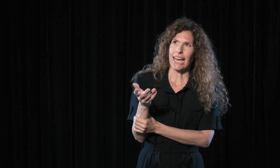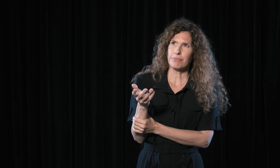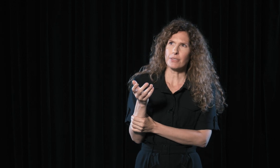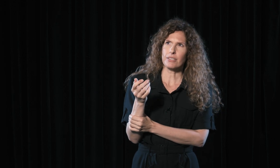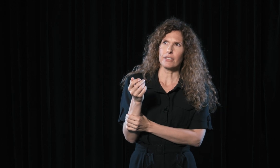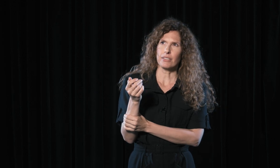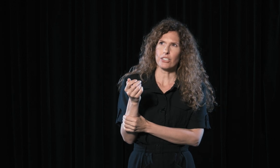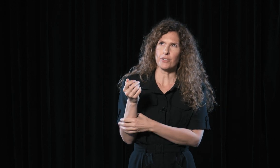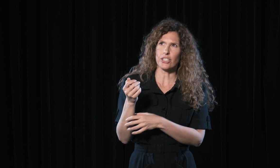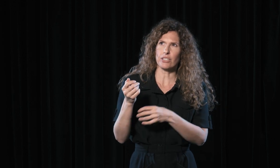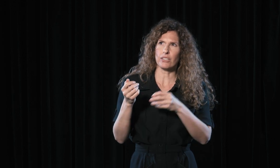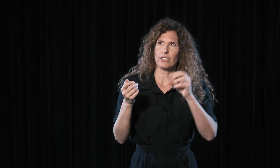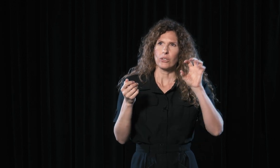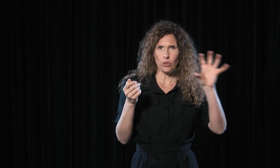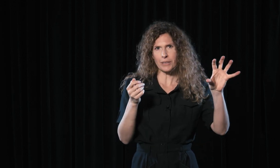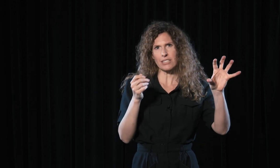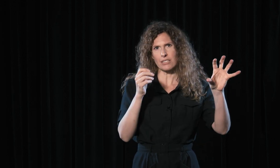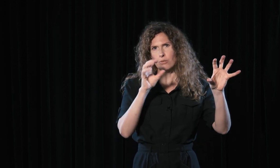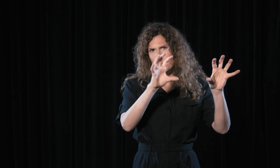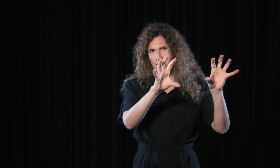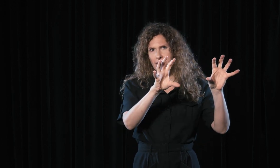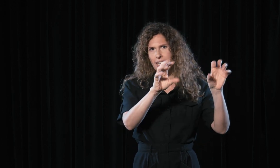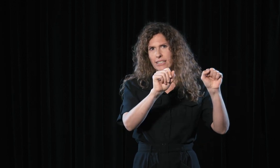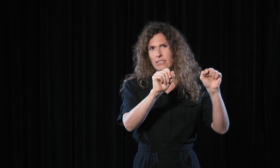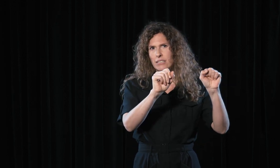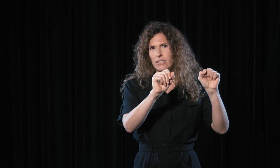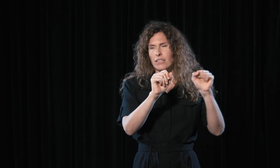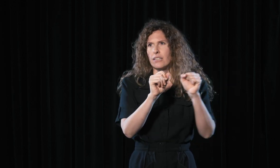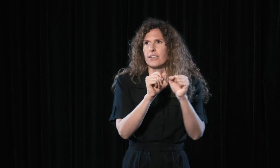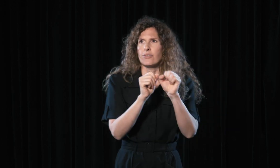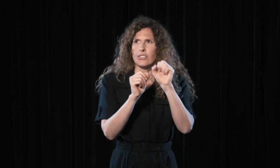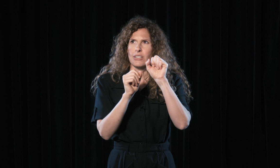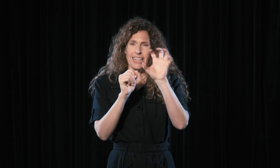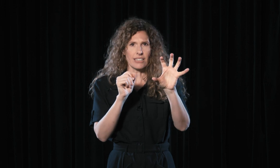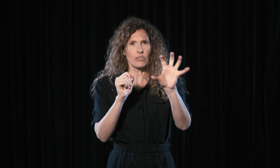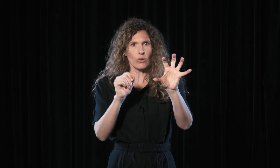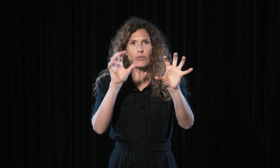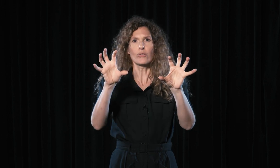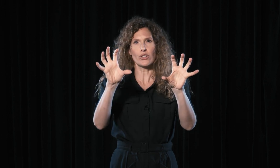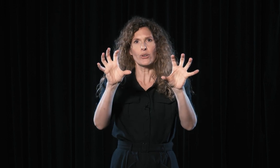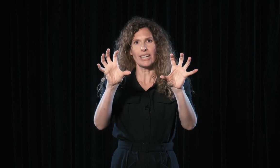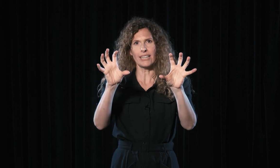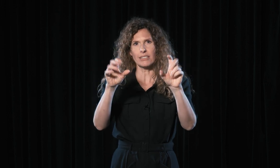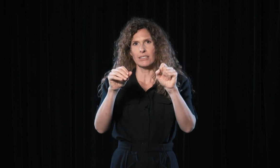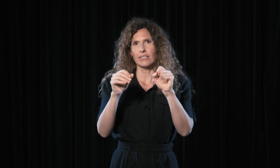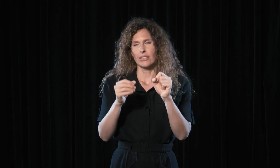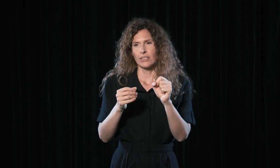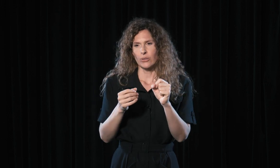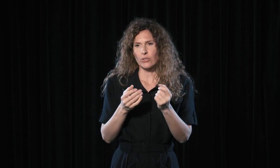Abend zwischen Hybris und Menschlichkeit, zwischen Katastrophe und Schönheit und